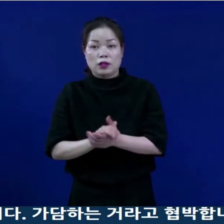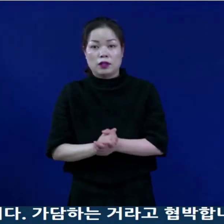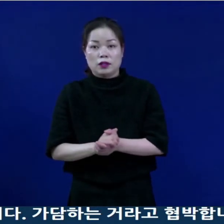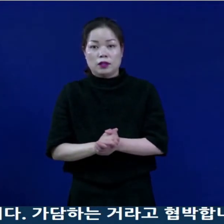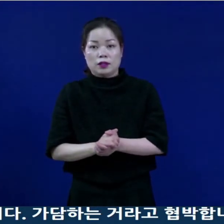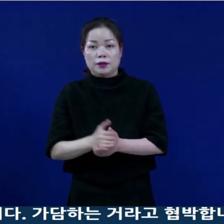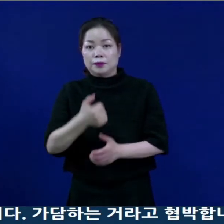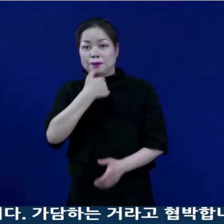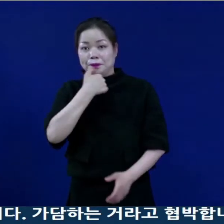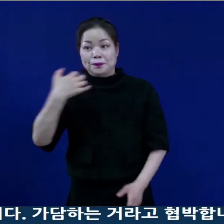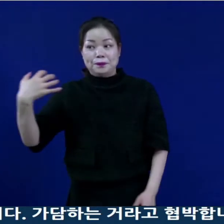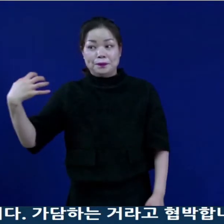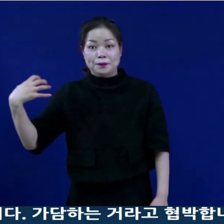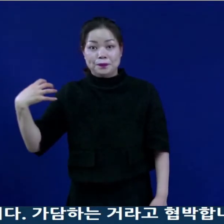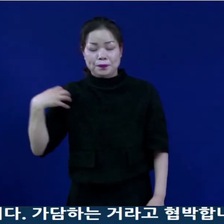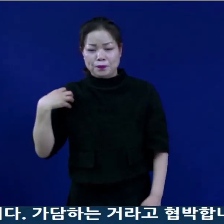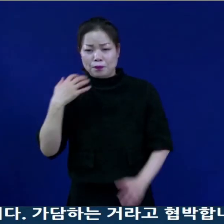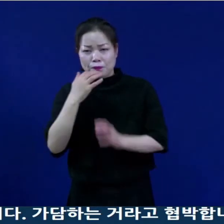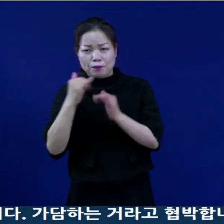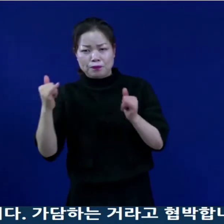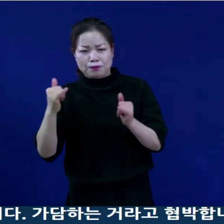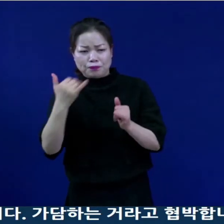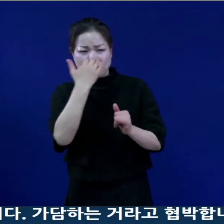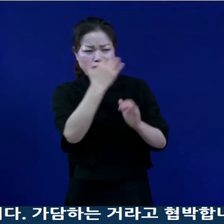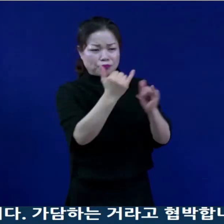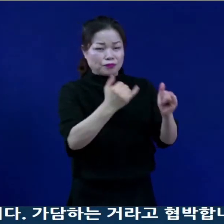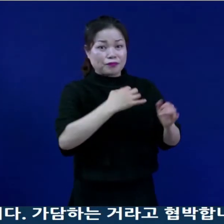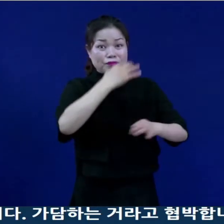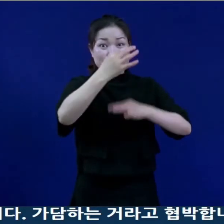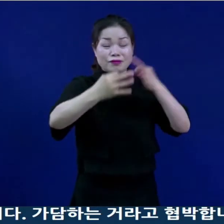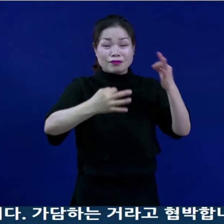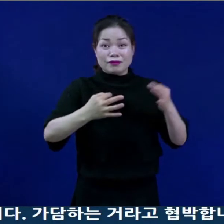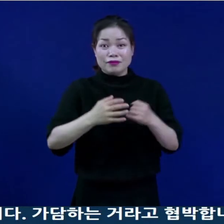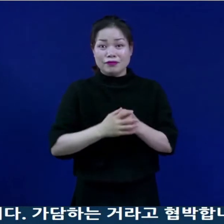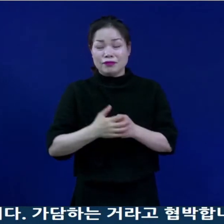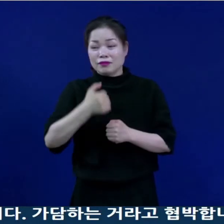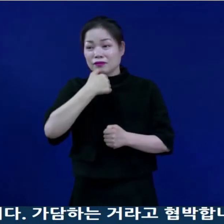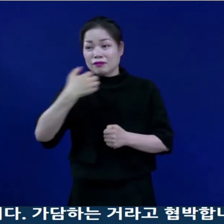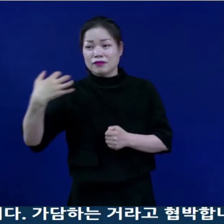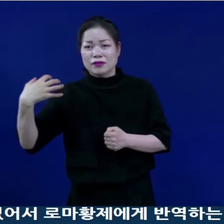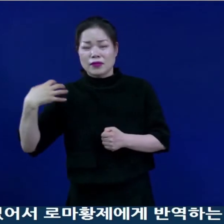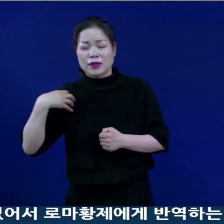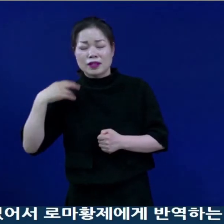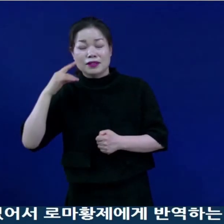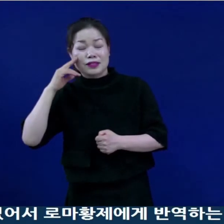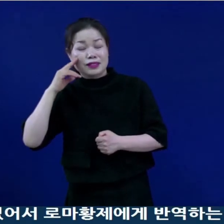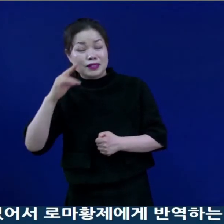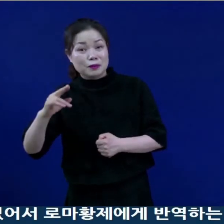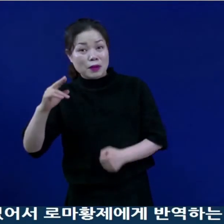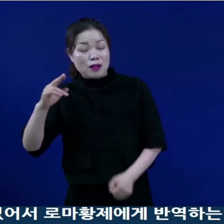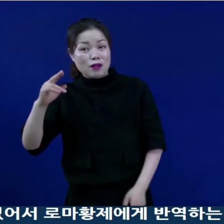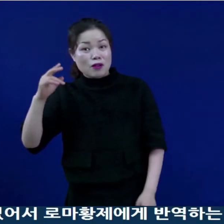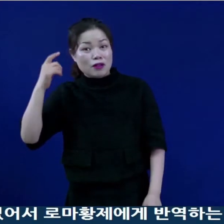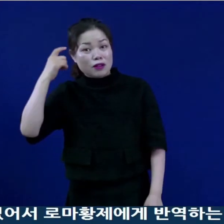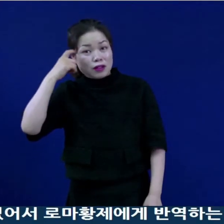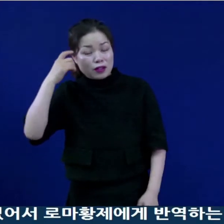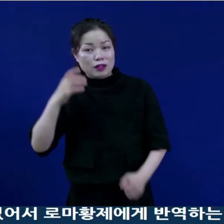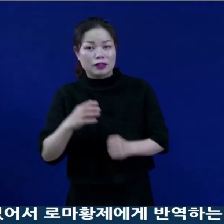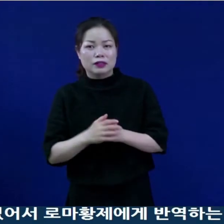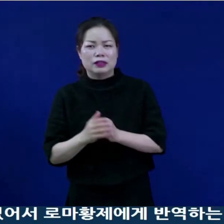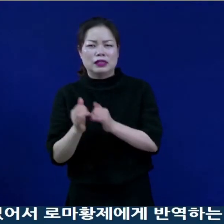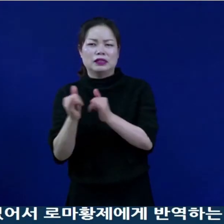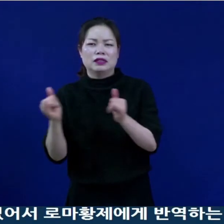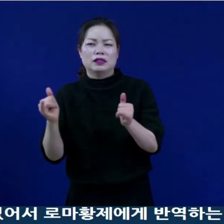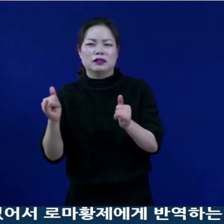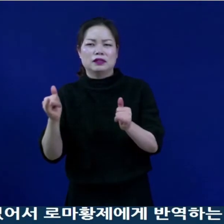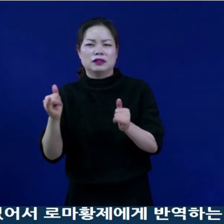빌라도에 향해서 하는 유대인들의 외침은 정치인 빌라도에게 아주 치명적인 것이었고 마치 인간에게